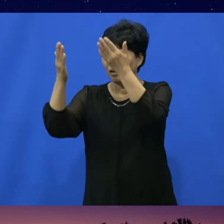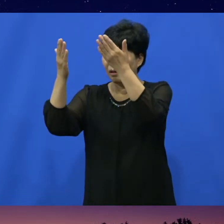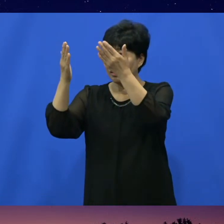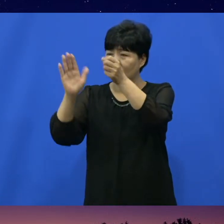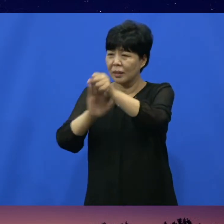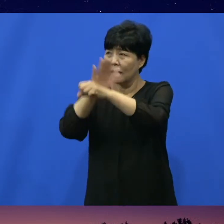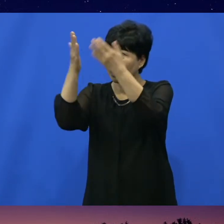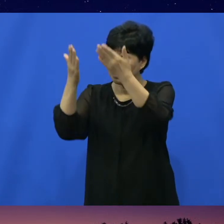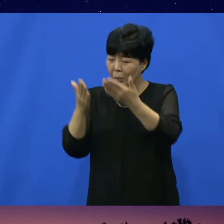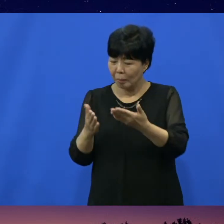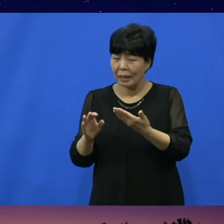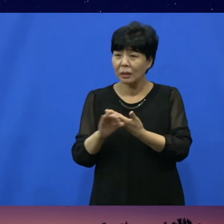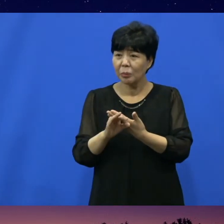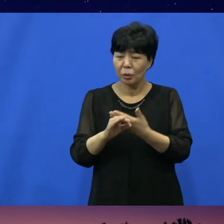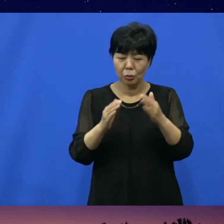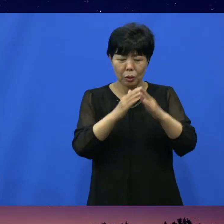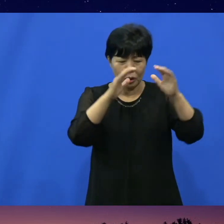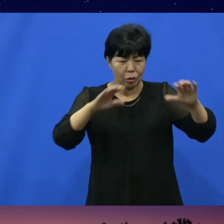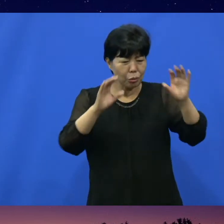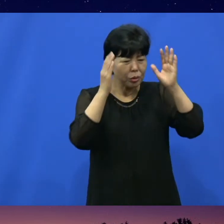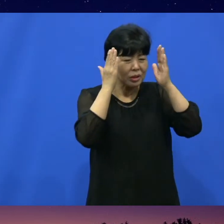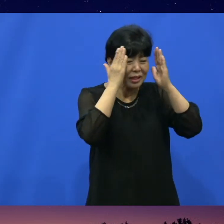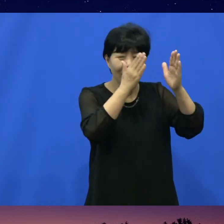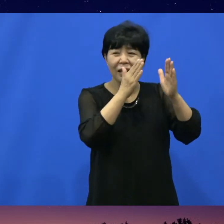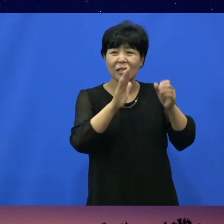안에서 이웃에게로.